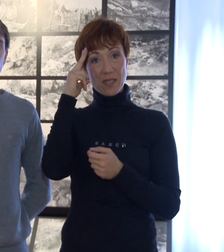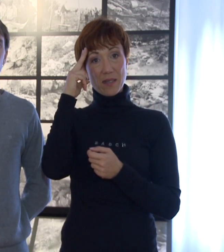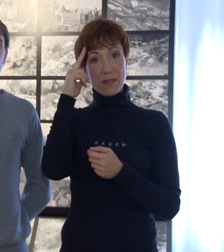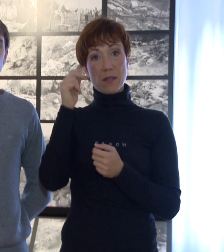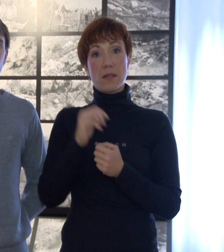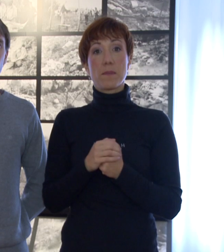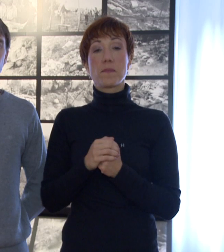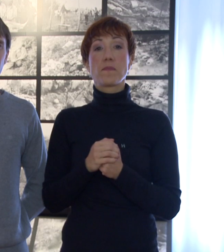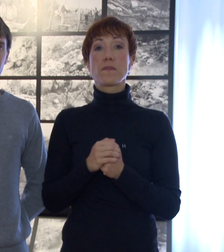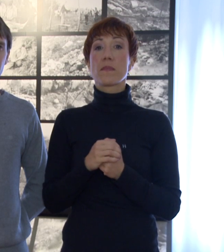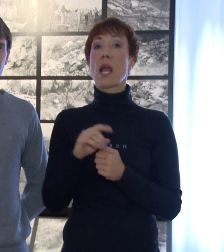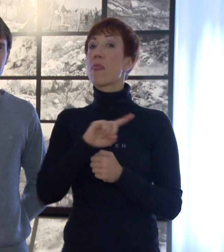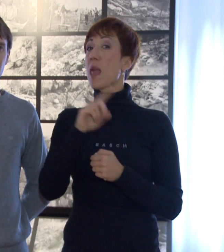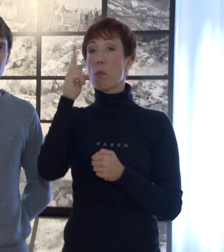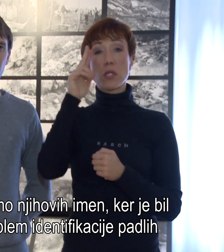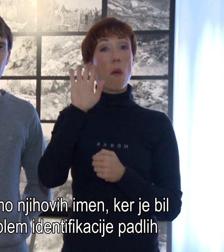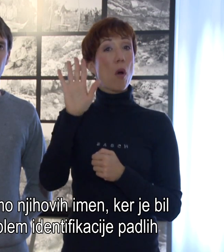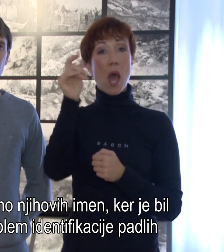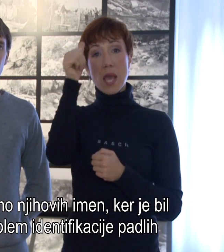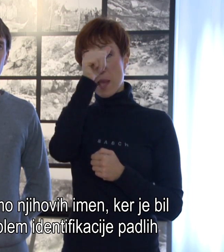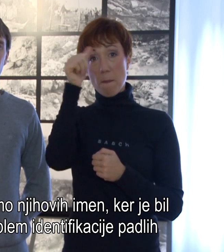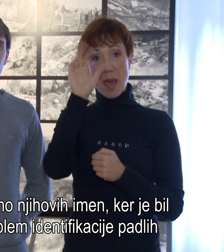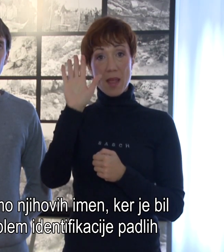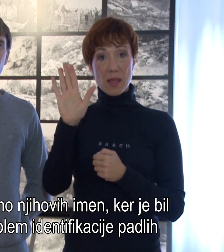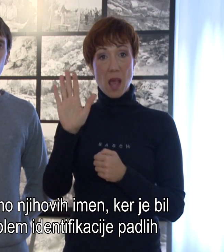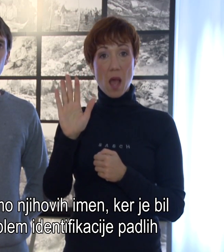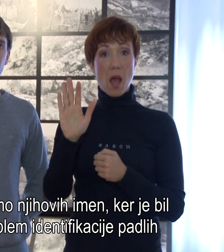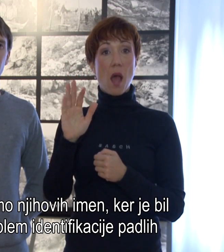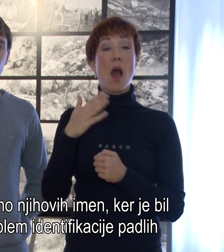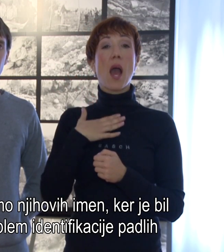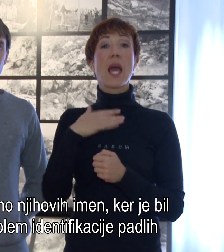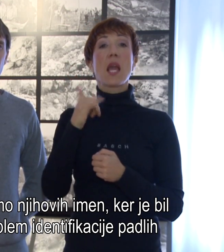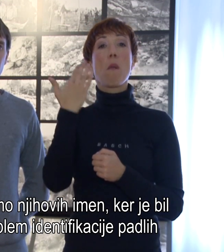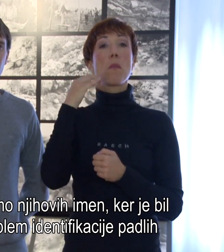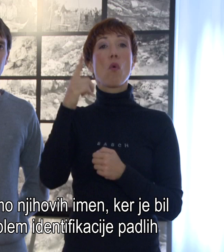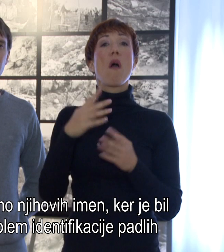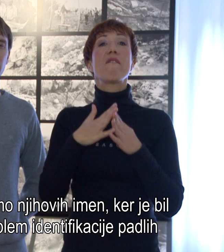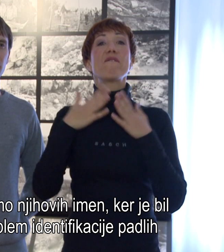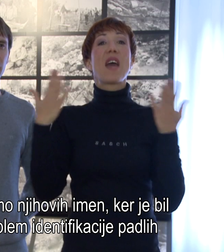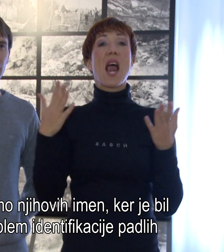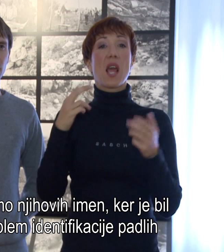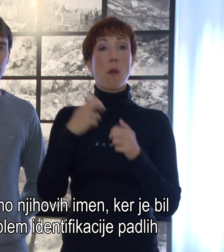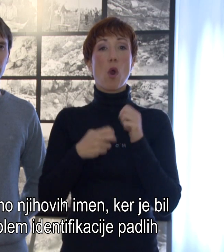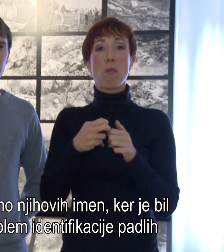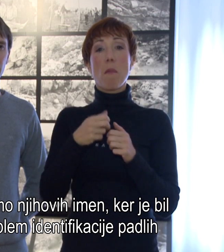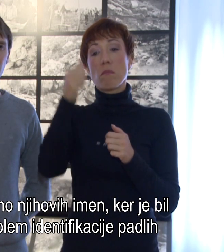Ne poznamo njihovega imena, ker je bil velik problem z identifikacijo padlih